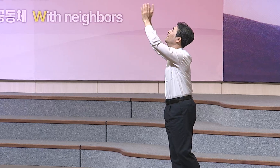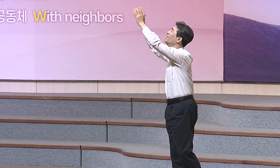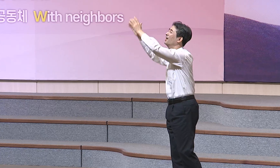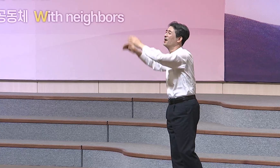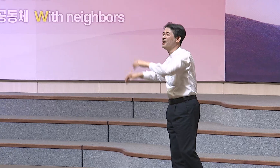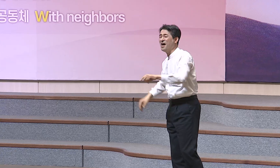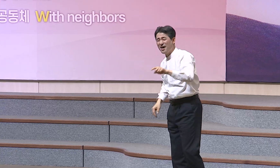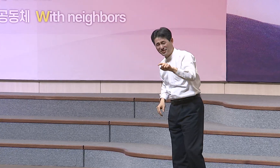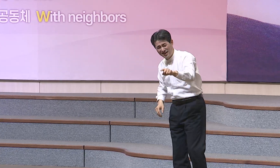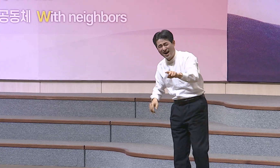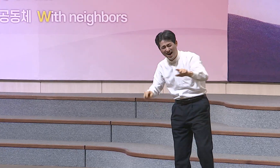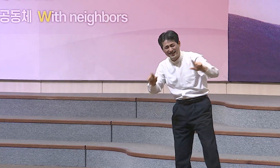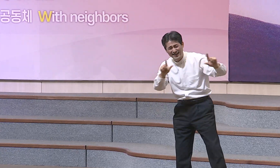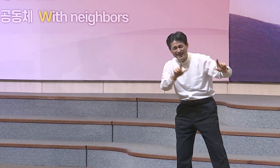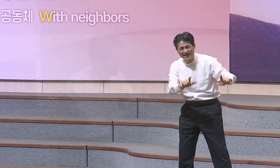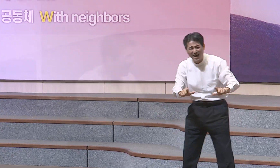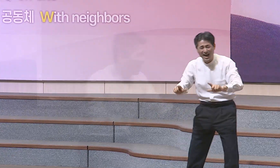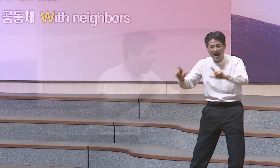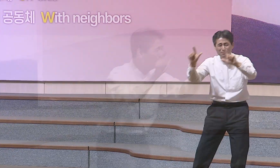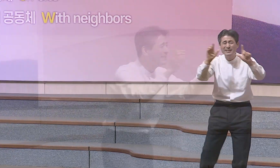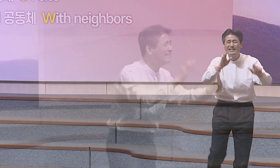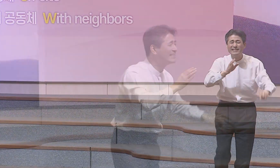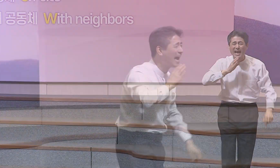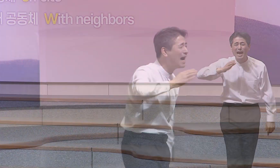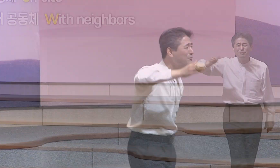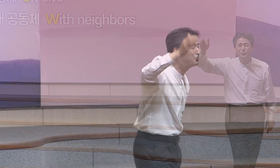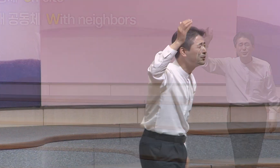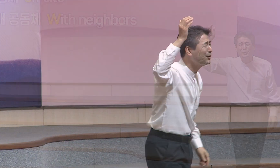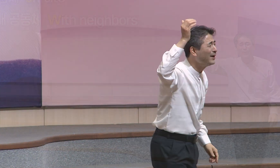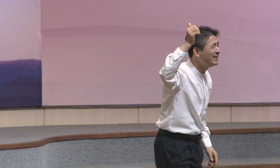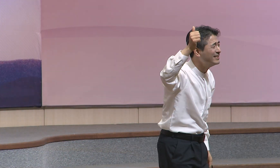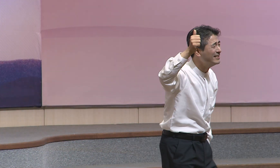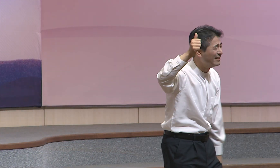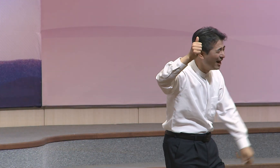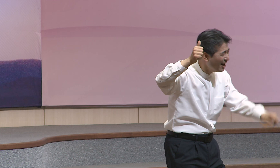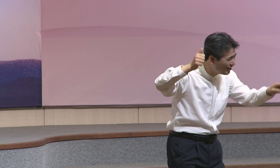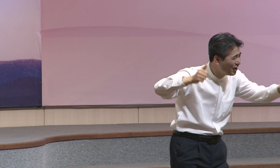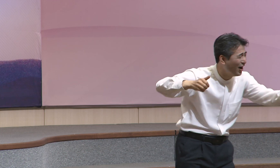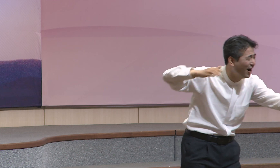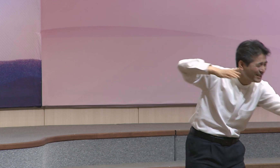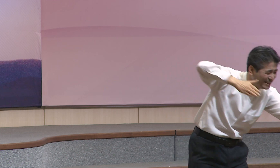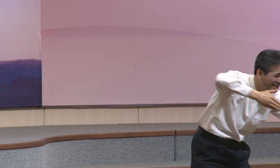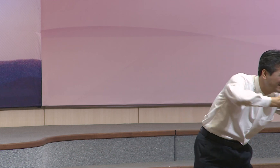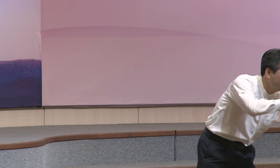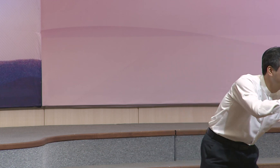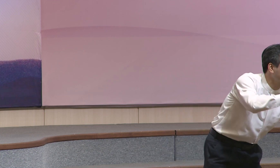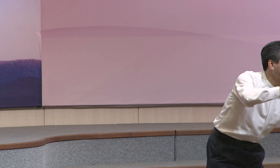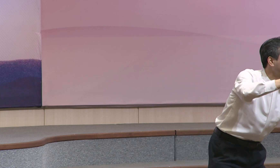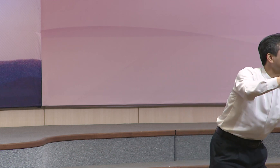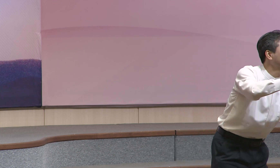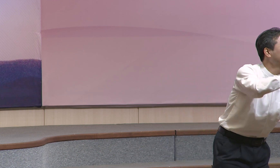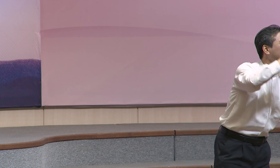맡긴다. 너의 삶의 참 주인 너를 이끄시는